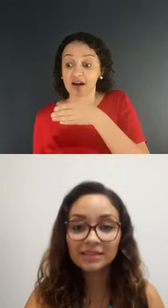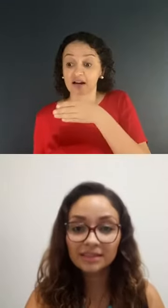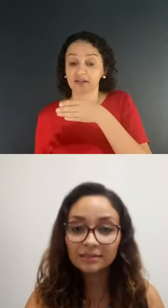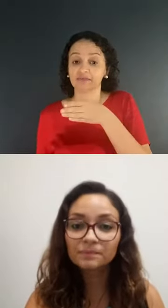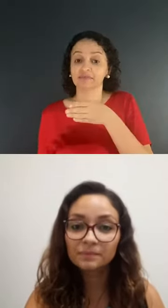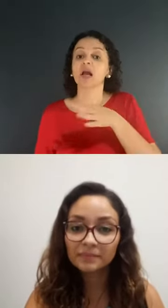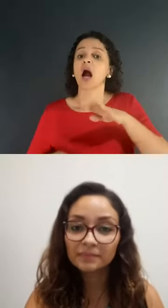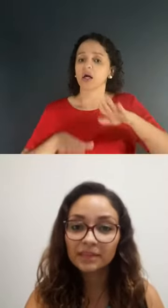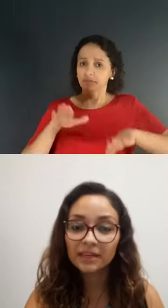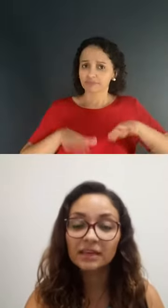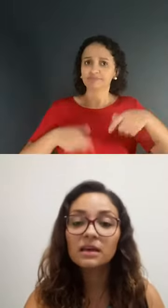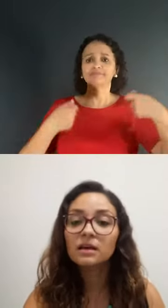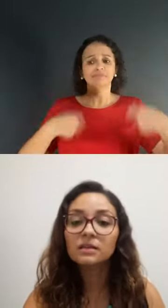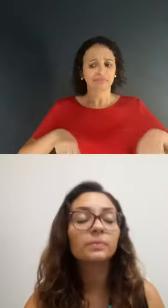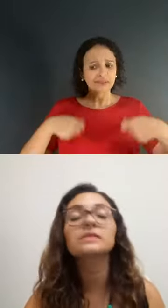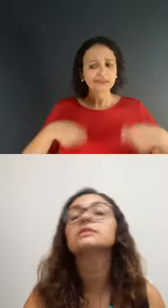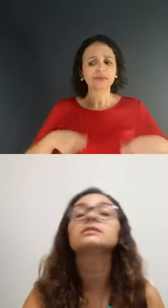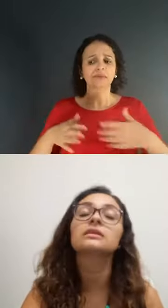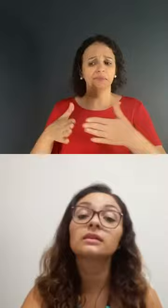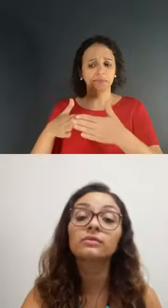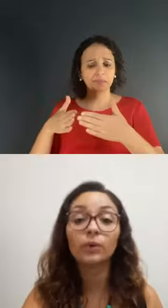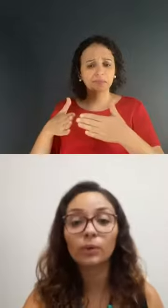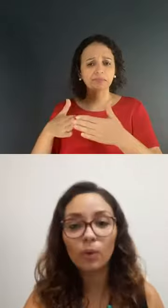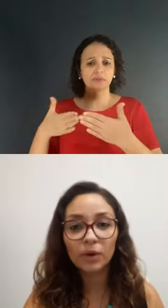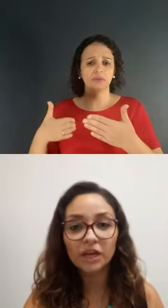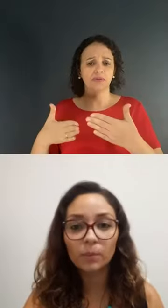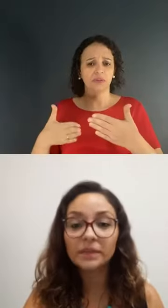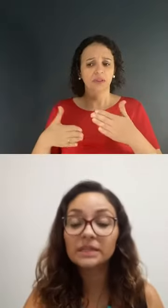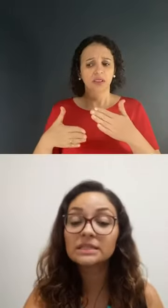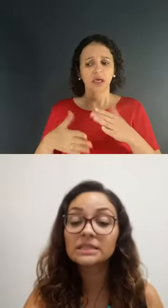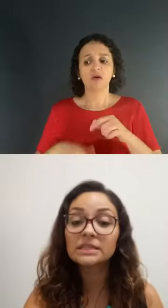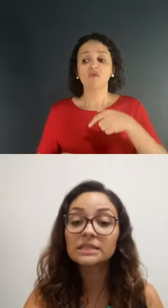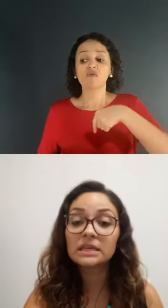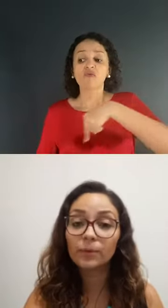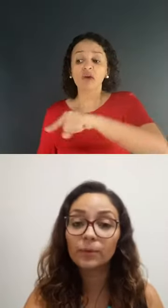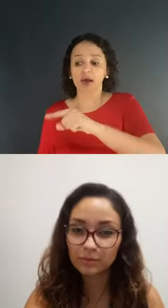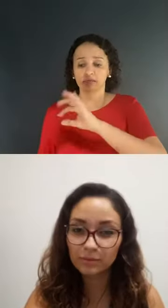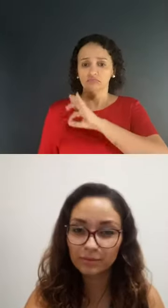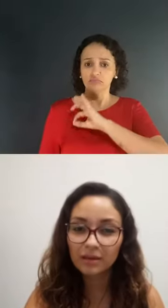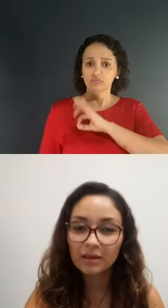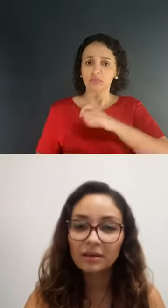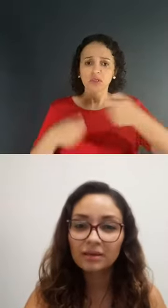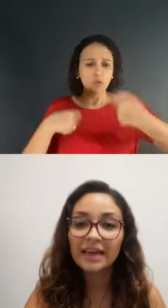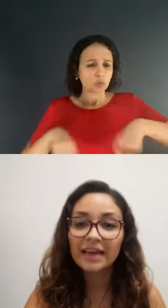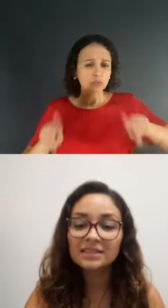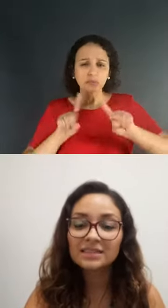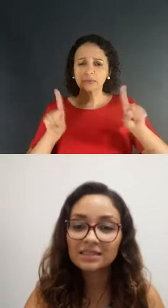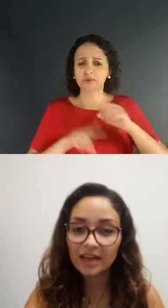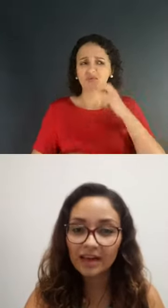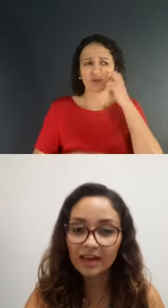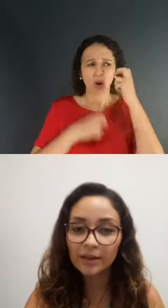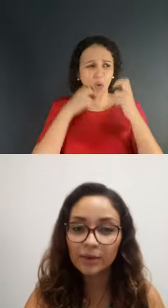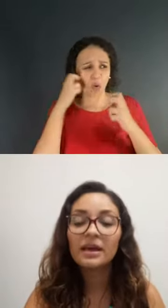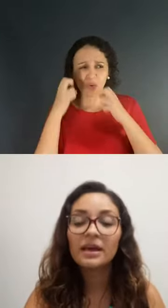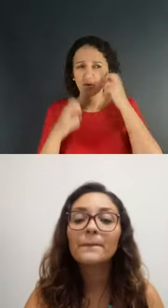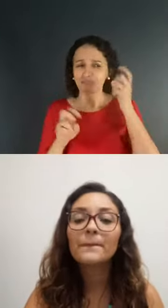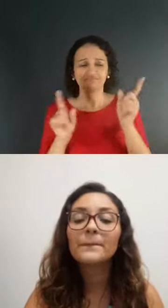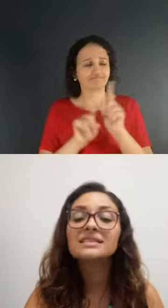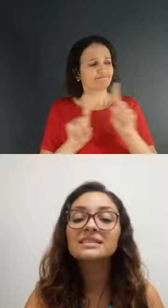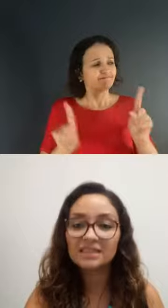necessário sim, né? Não precisa ter a vergonha, não precisa ter medo. É necessário,